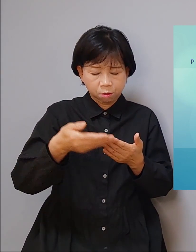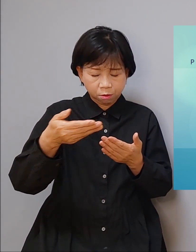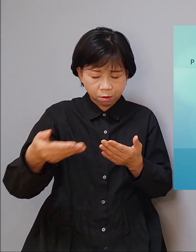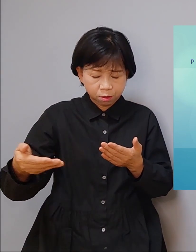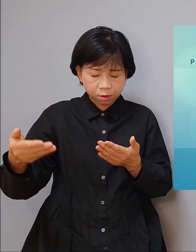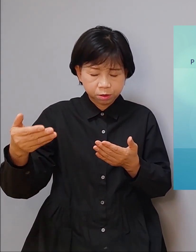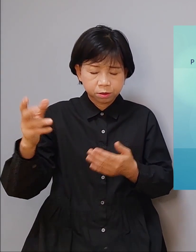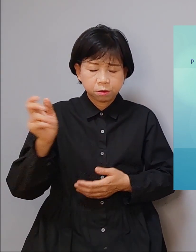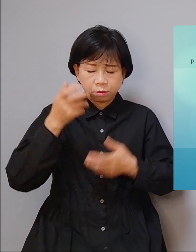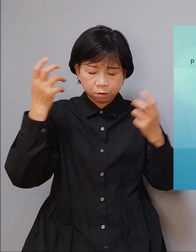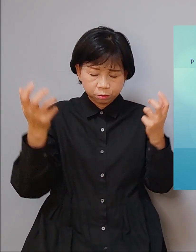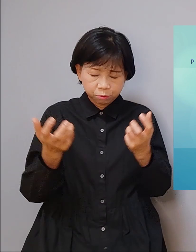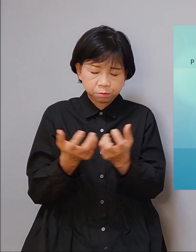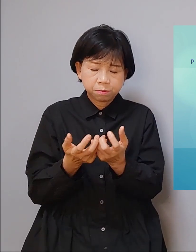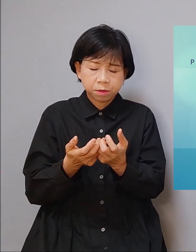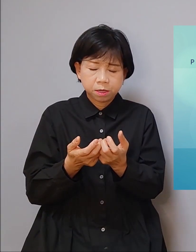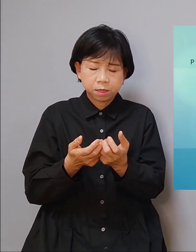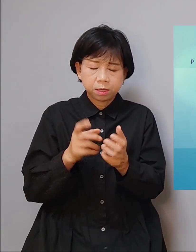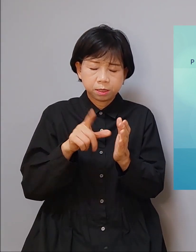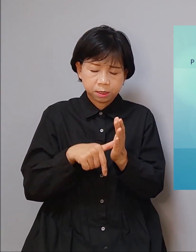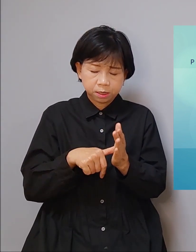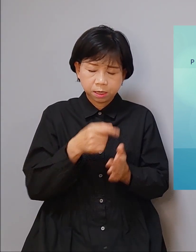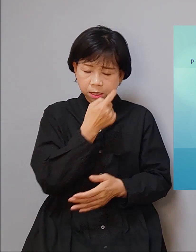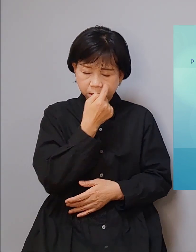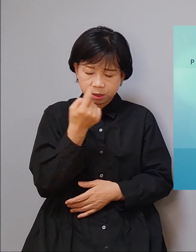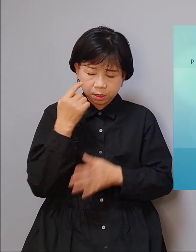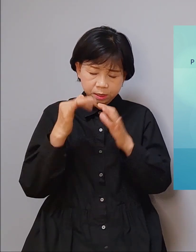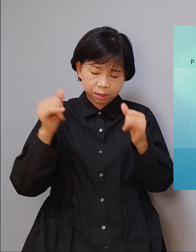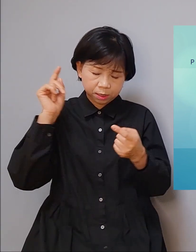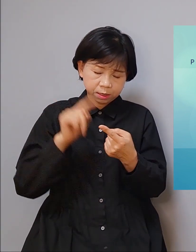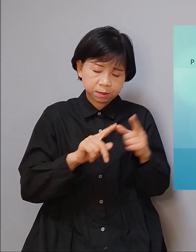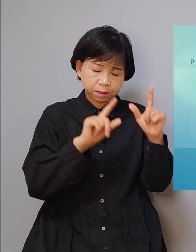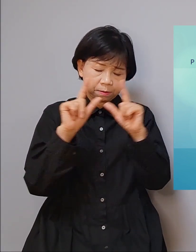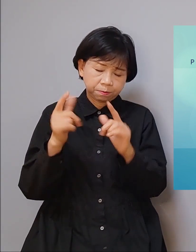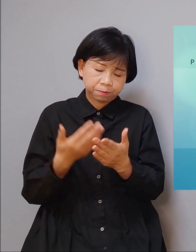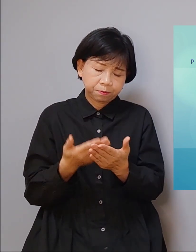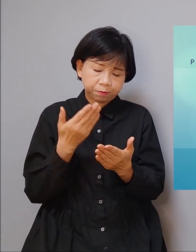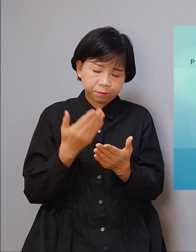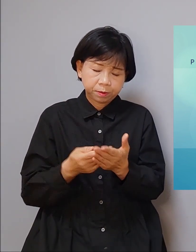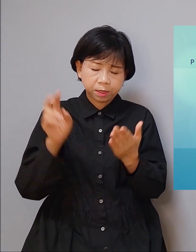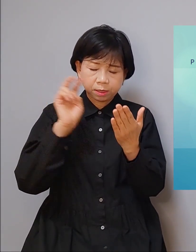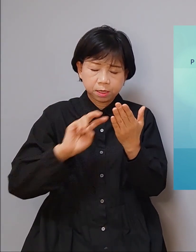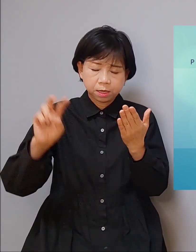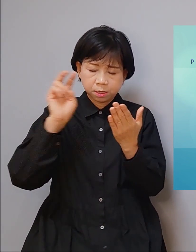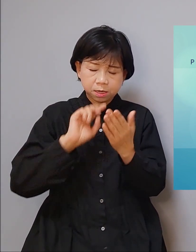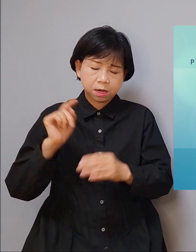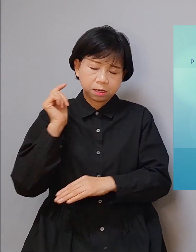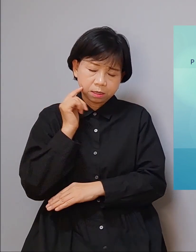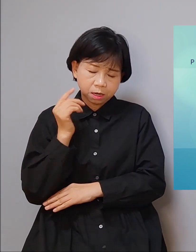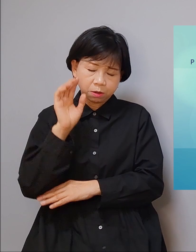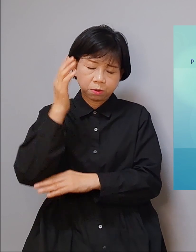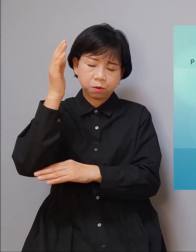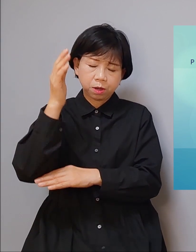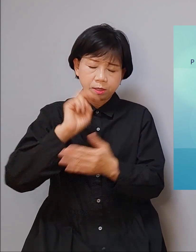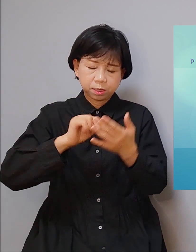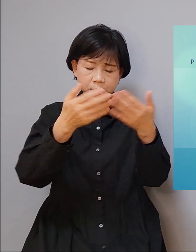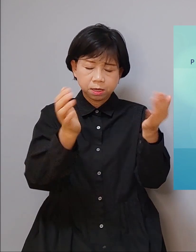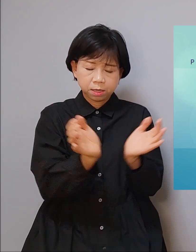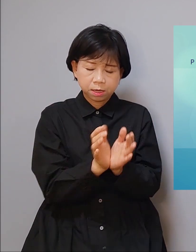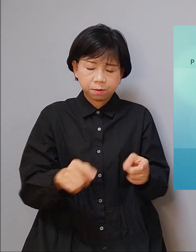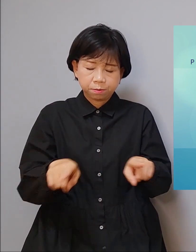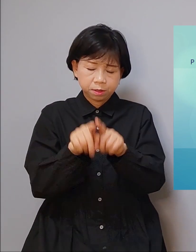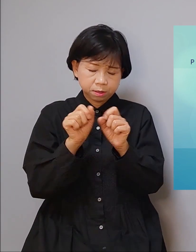충만한 시간 되어 증인으로 살아가게 하옵소서. 찬양으로 영광 돌리는 찬양대회에